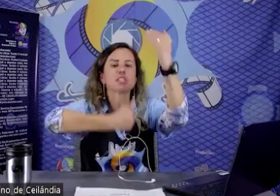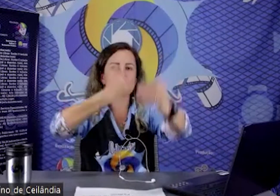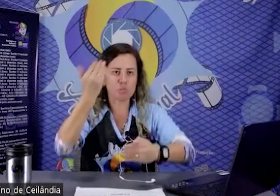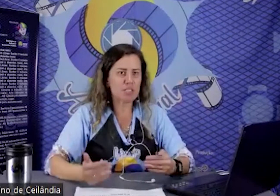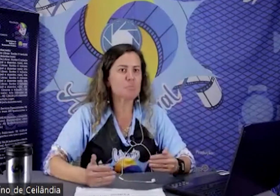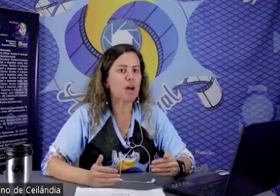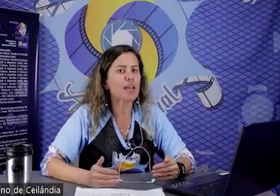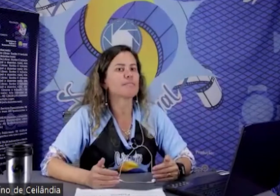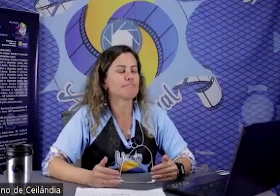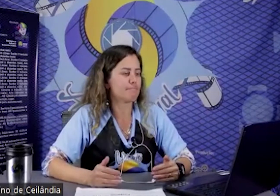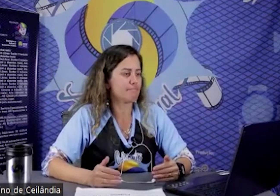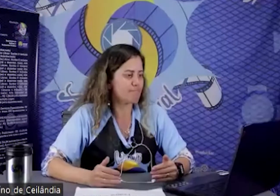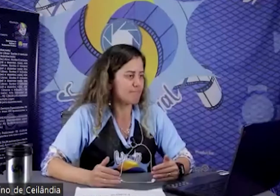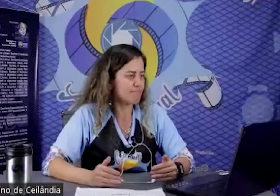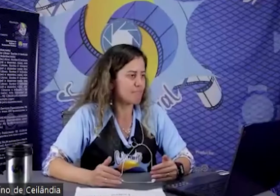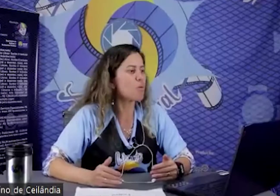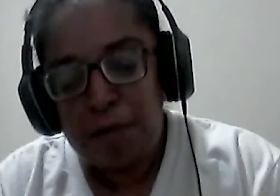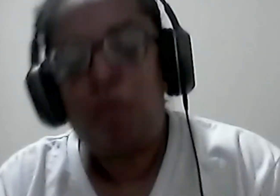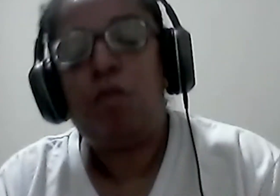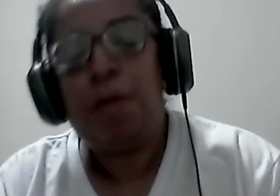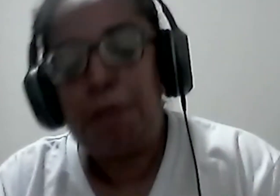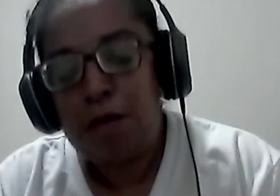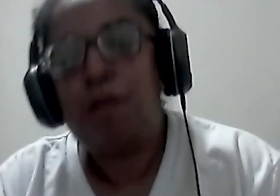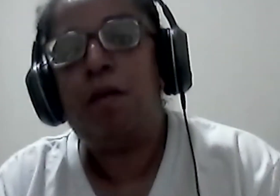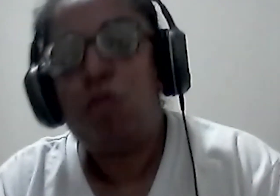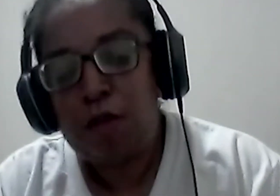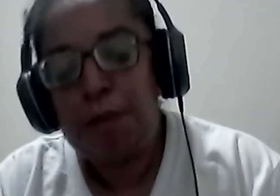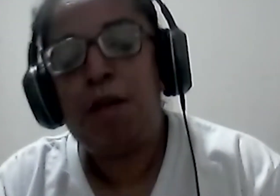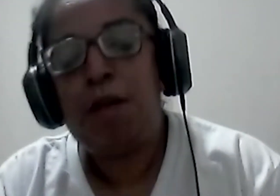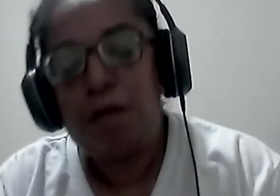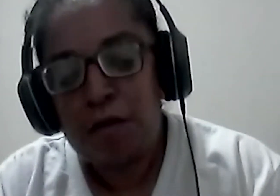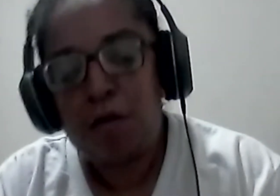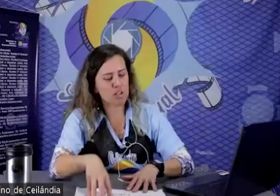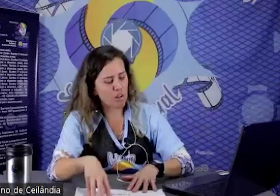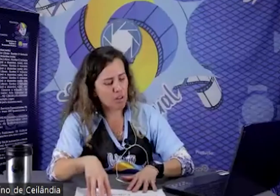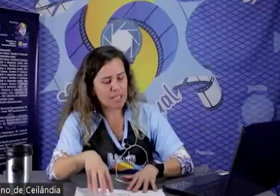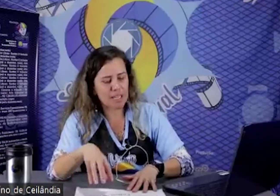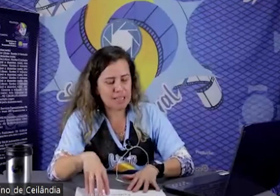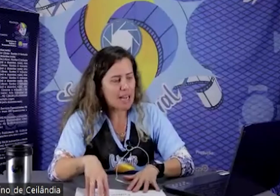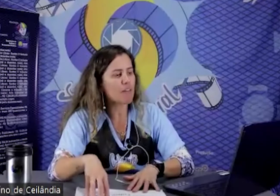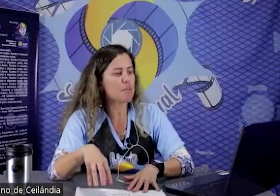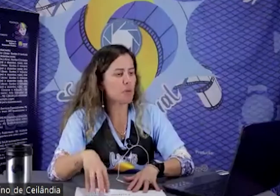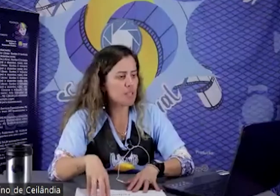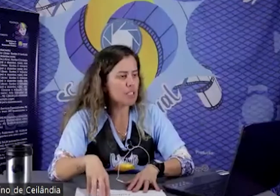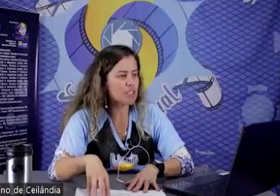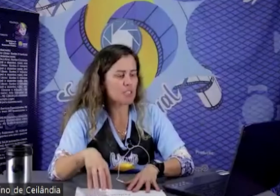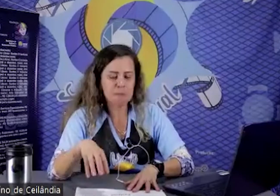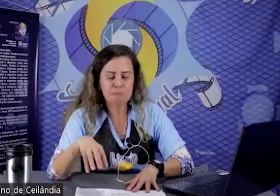gente precisa ir para o além. Justamente. Além disso. Essa parte teórica, ela é legal, ela é importante,